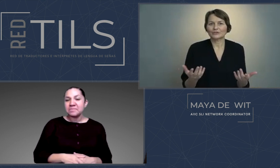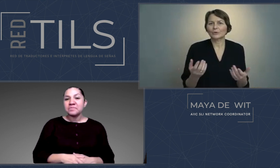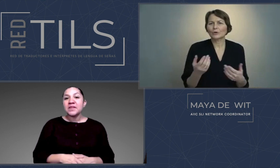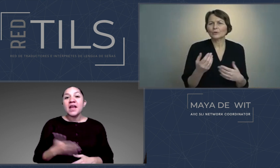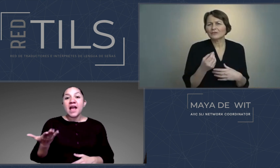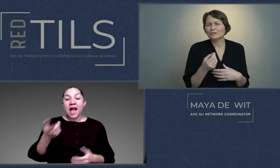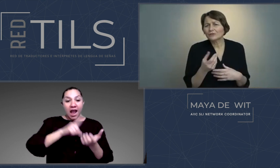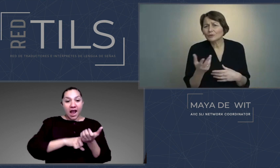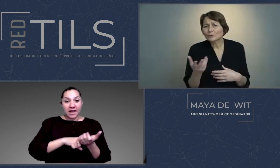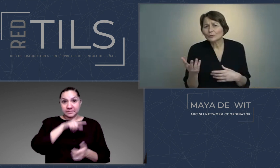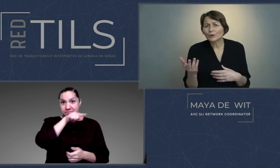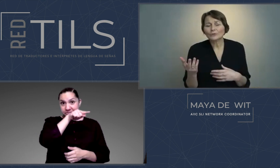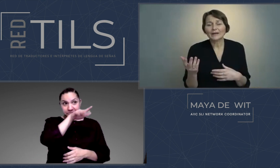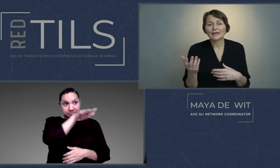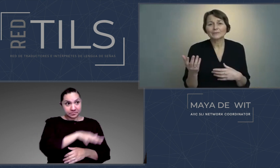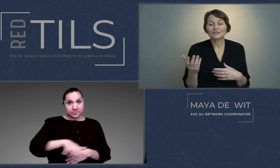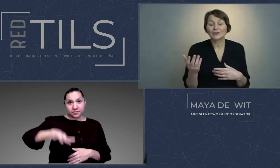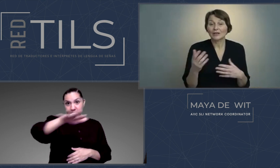en Europa no había